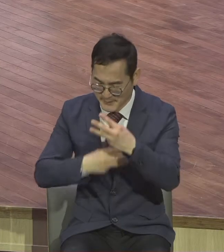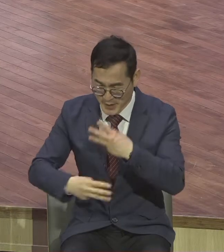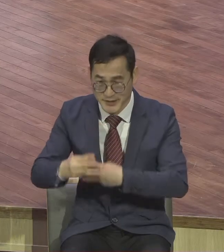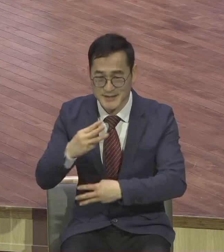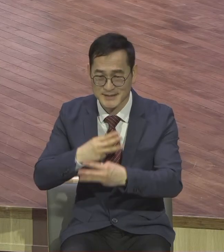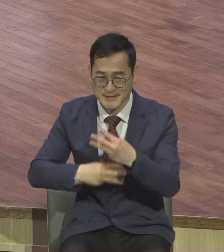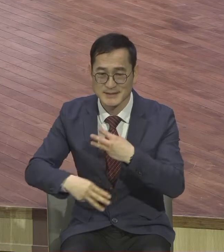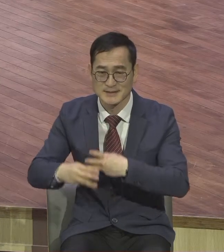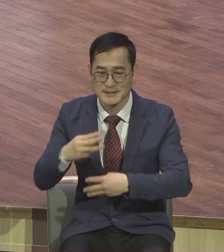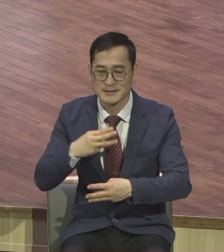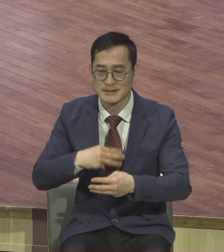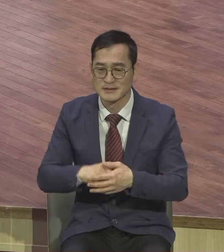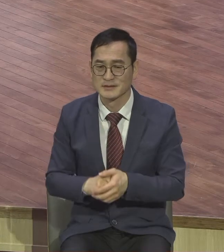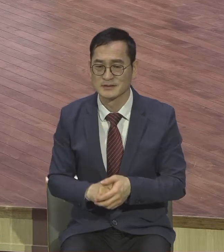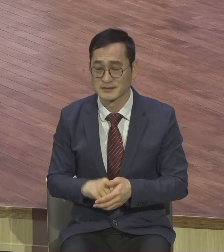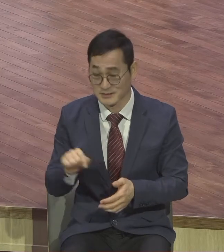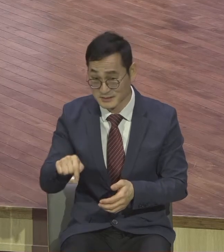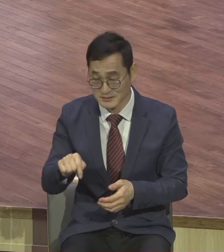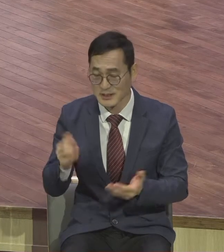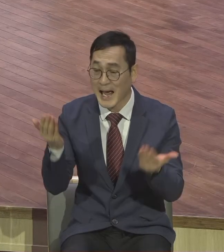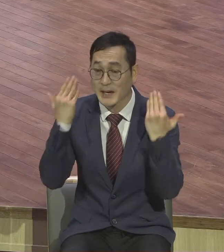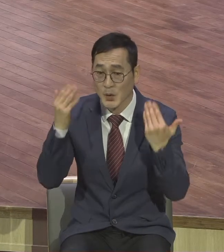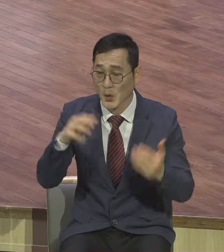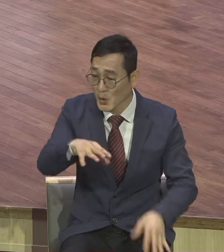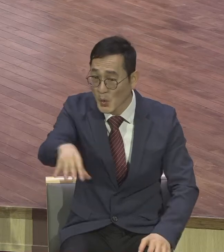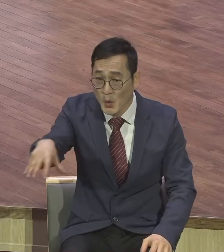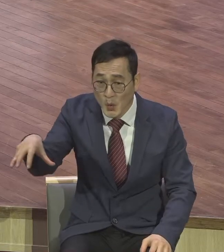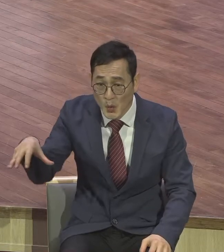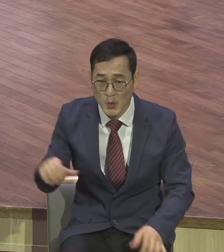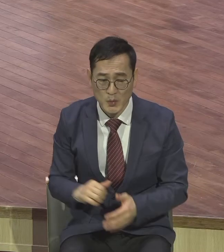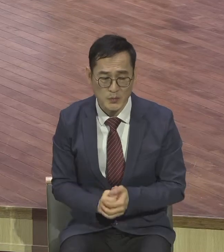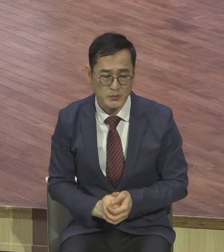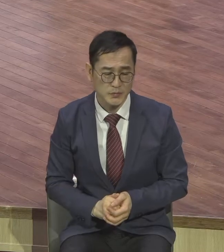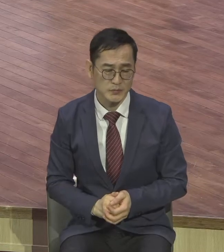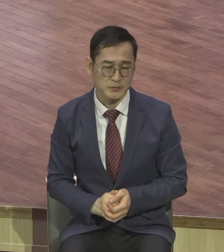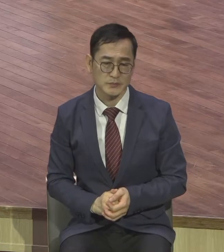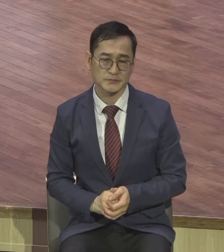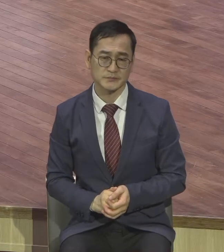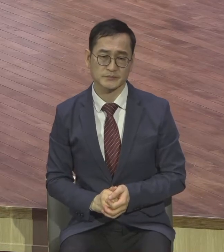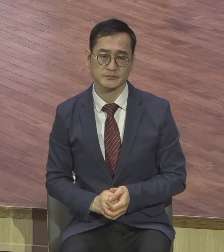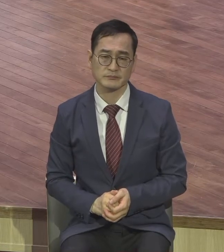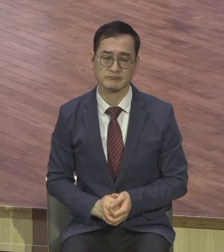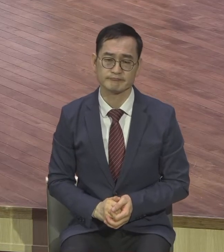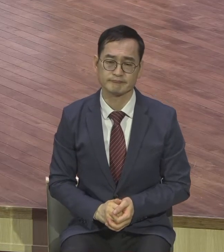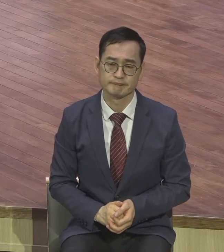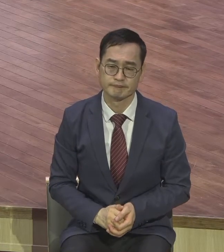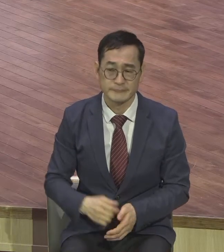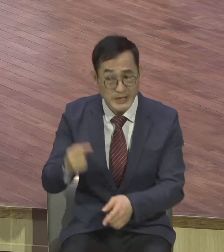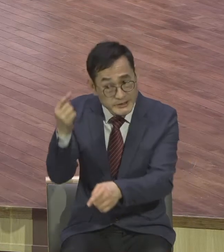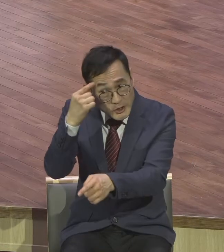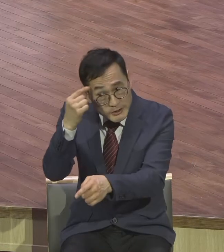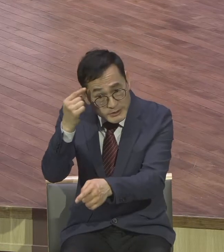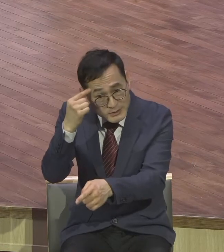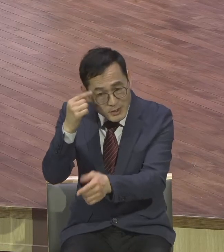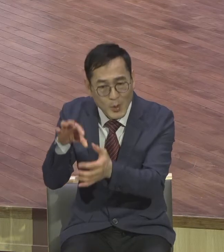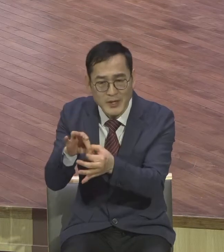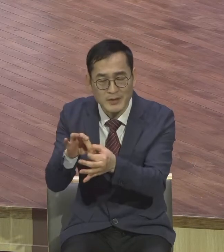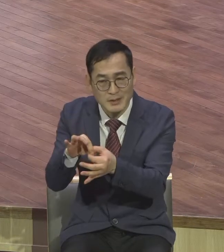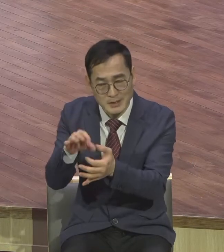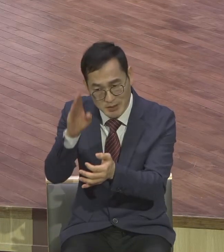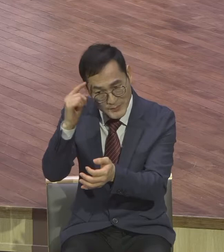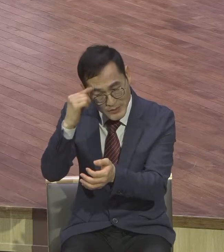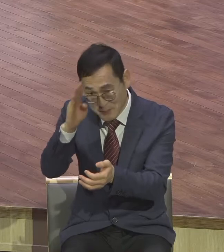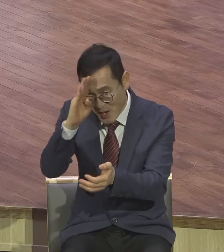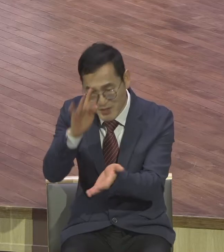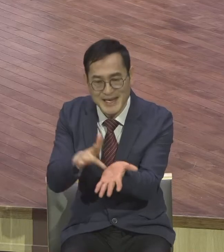학교 현장에도 심각합니다 아이들이 뭘 안 해야 천만의 많습니다 정신질환에 관련된 약을 먹는 아이들이